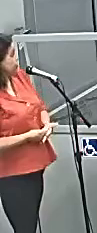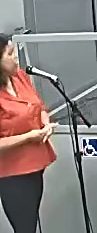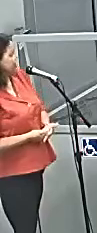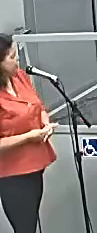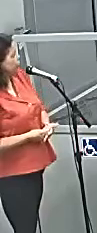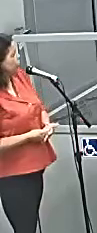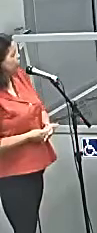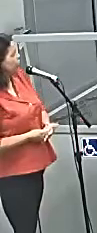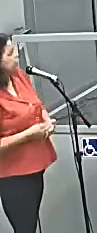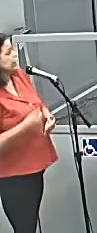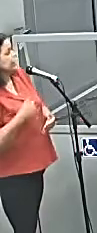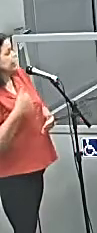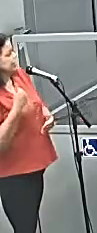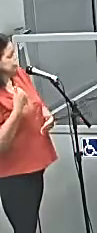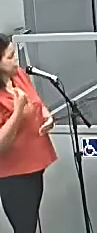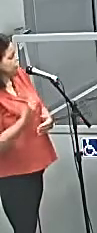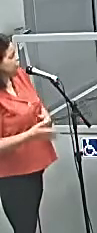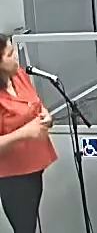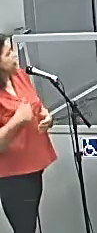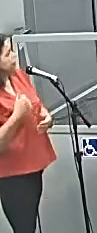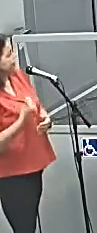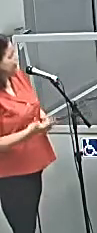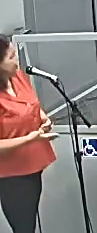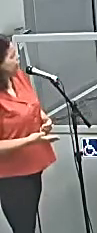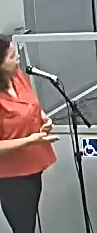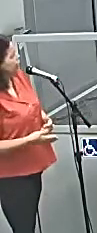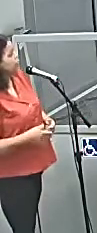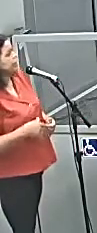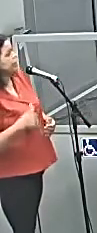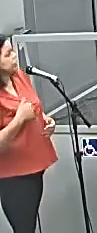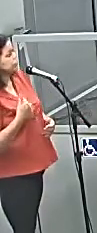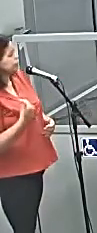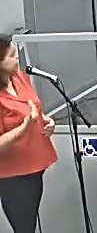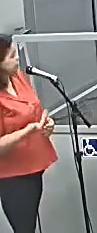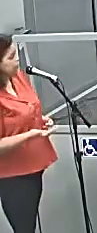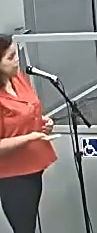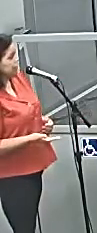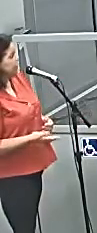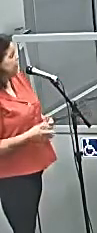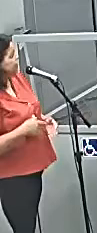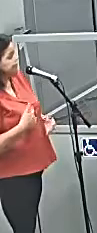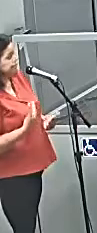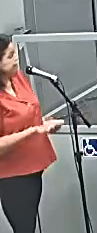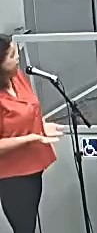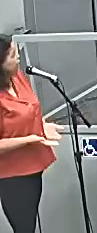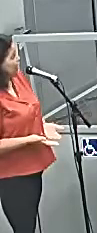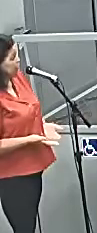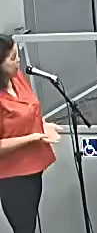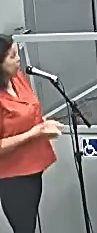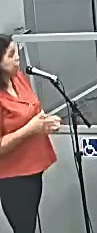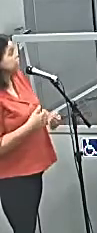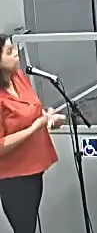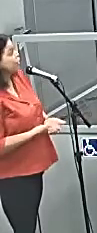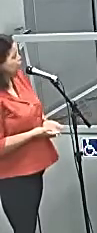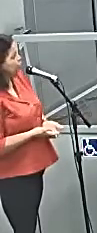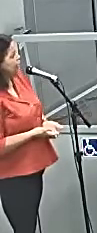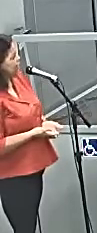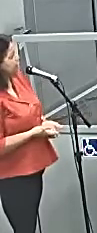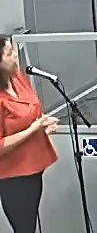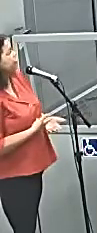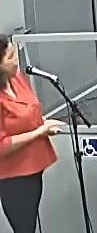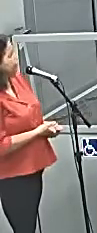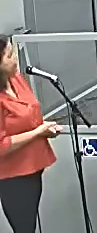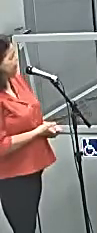intérprete chega à escola ea gente luta de batalha em relação à iso e as coisas não